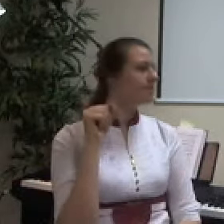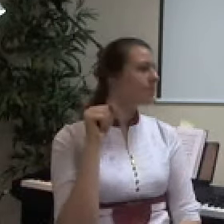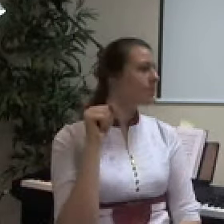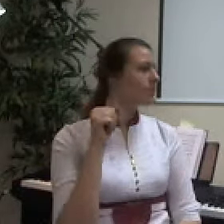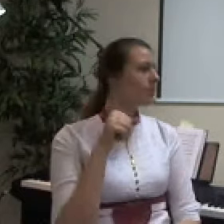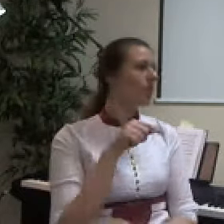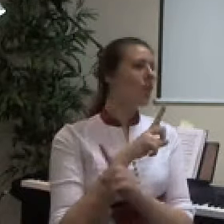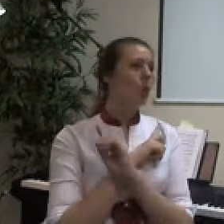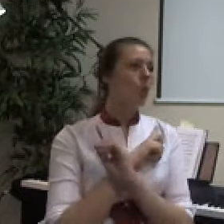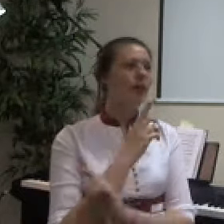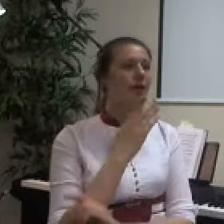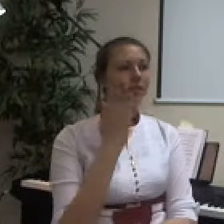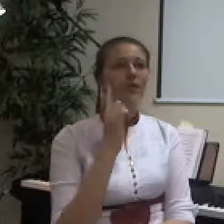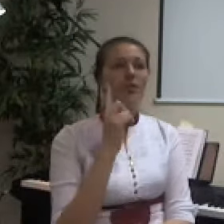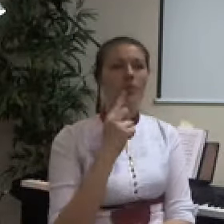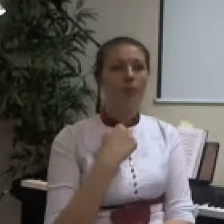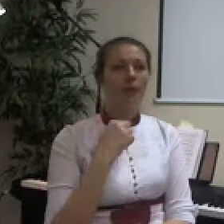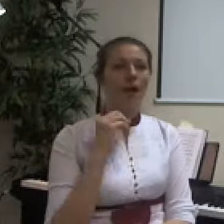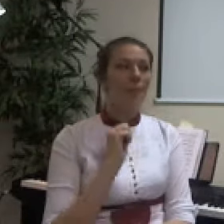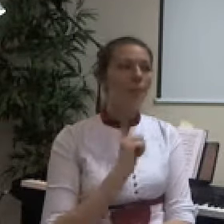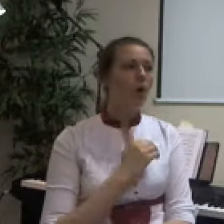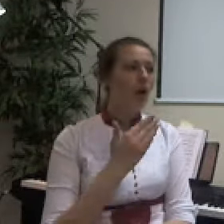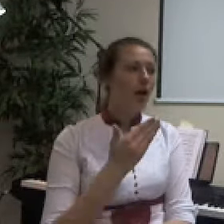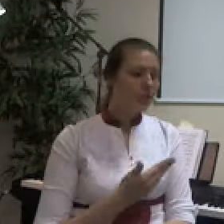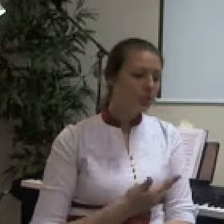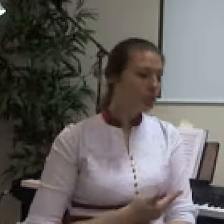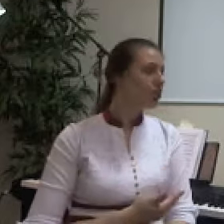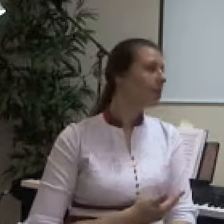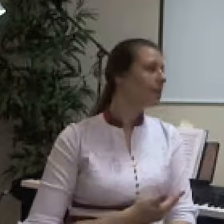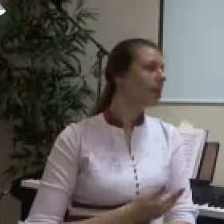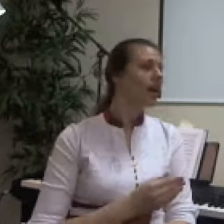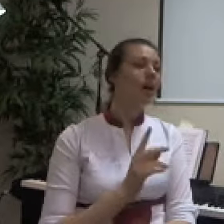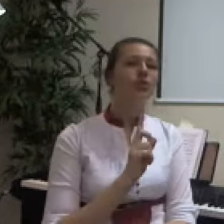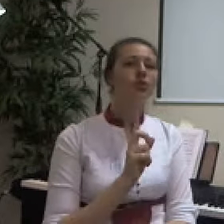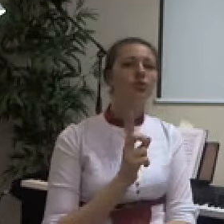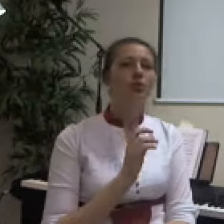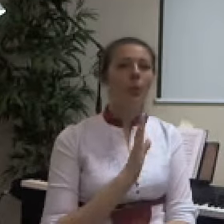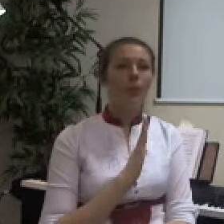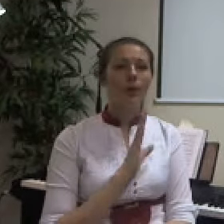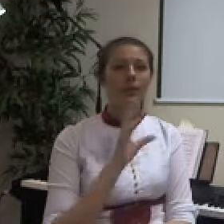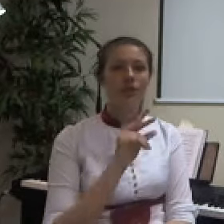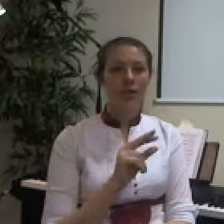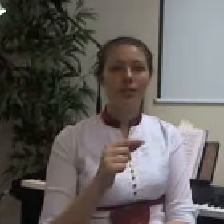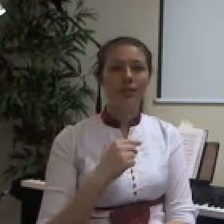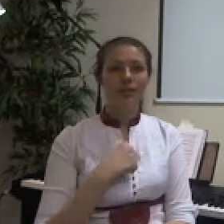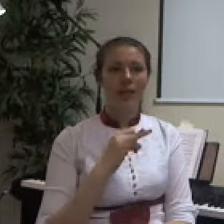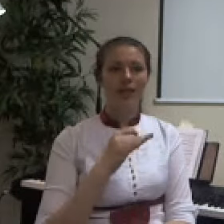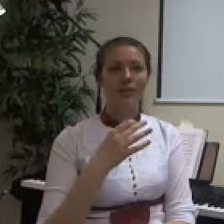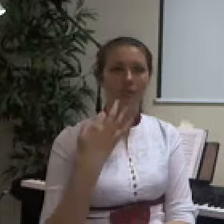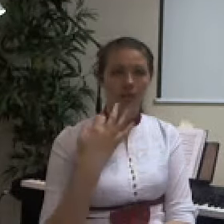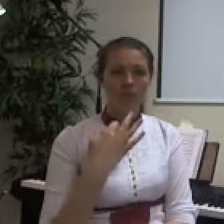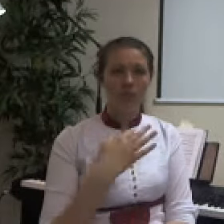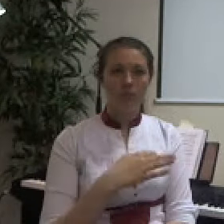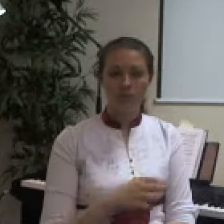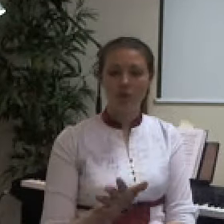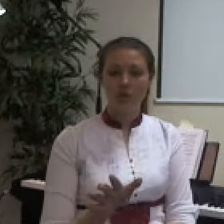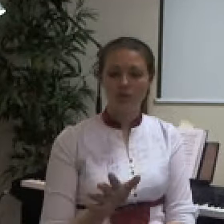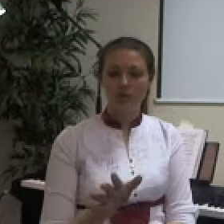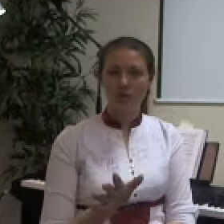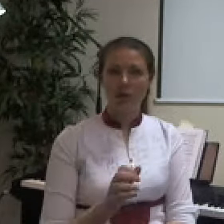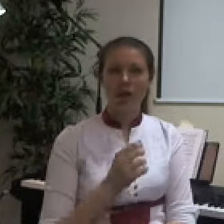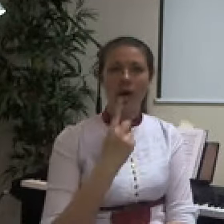Умер ты, чтоб я мог жить, чтоб участвовать в свободе. А